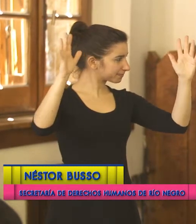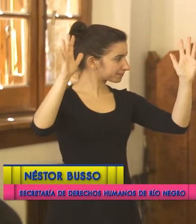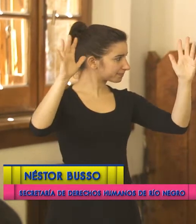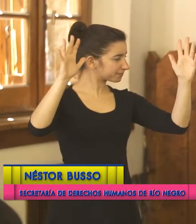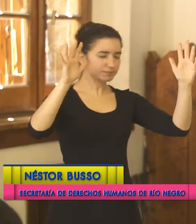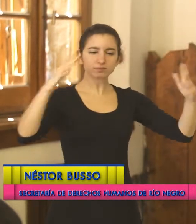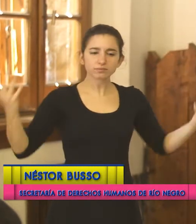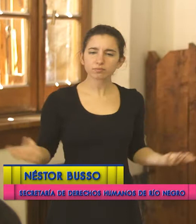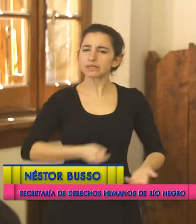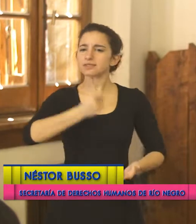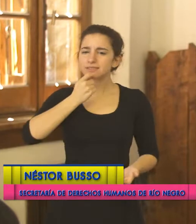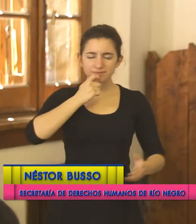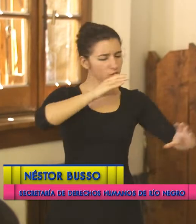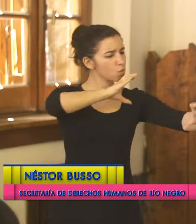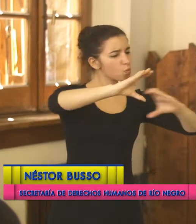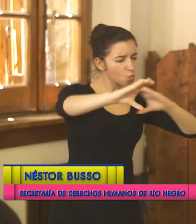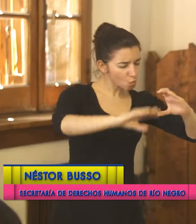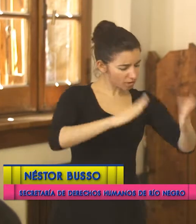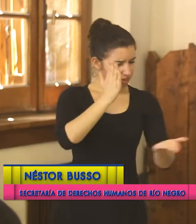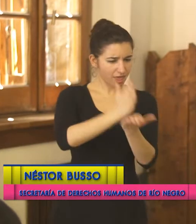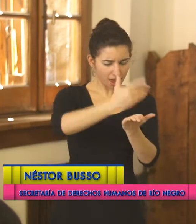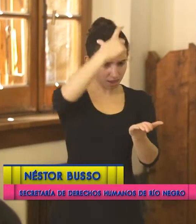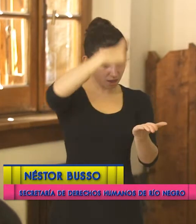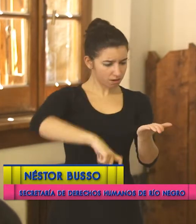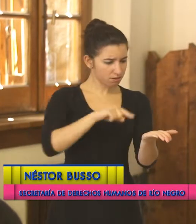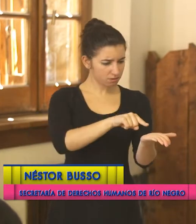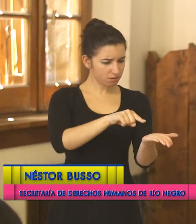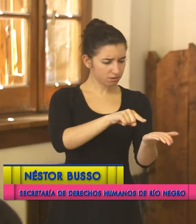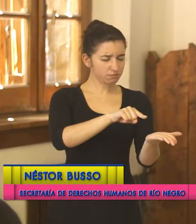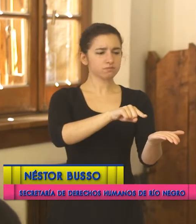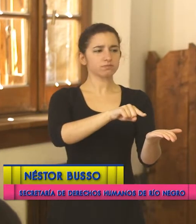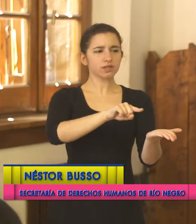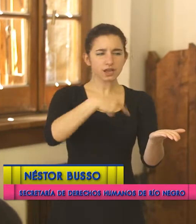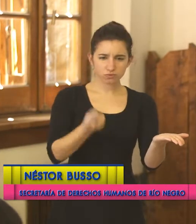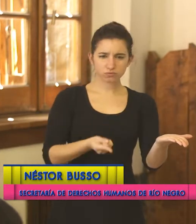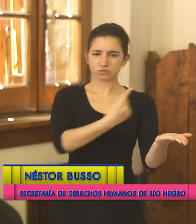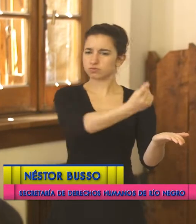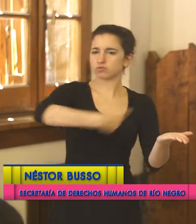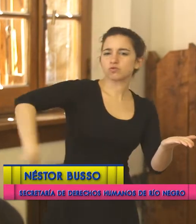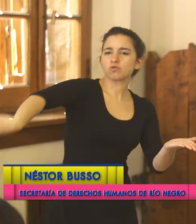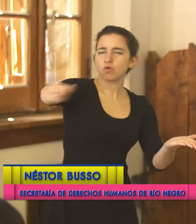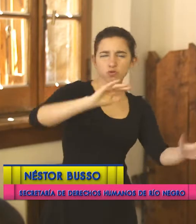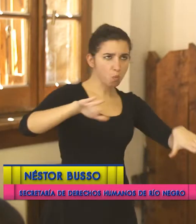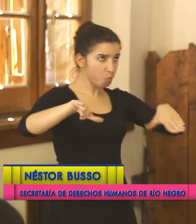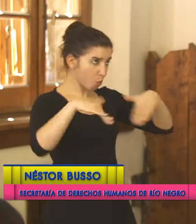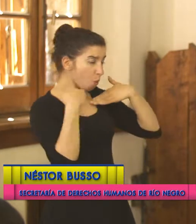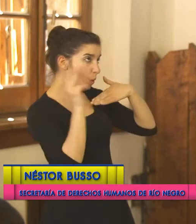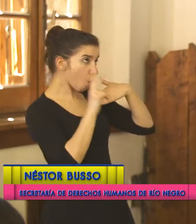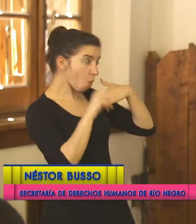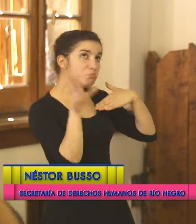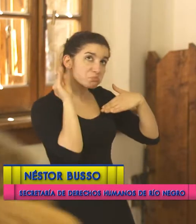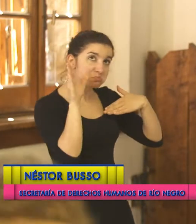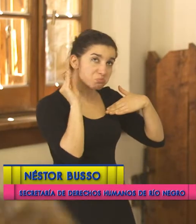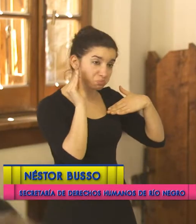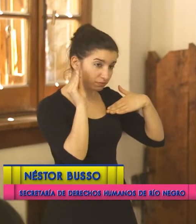que si es un derecho a la comunicación tenemos que pensarnos no solo como públicos Yo sé